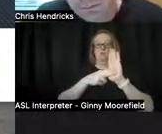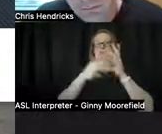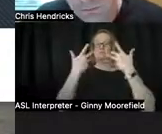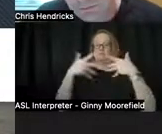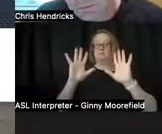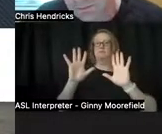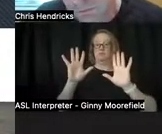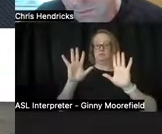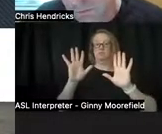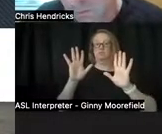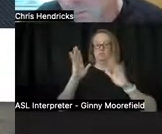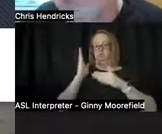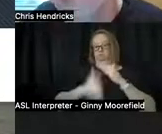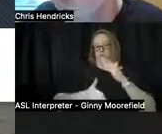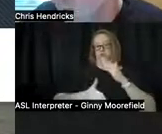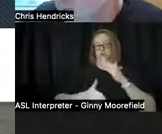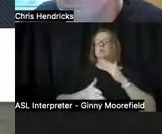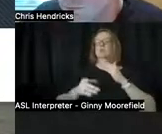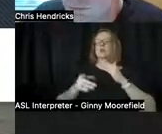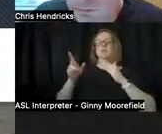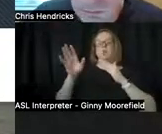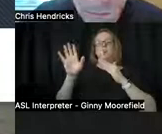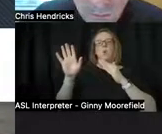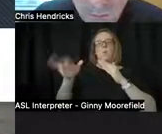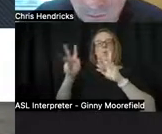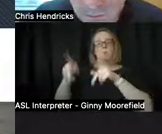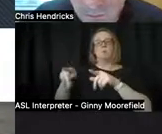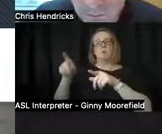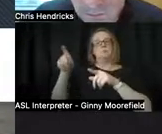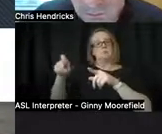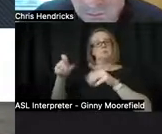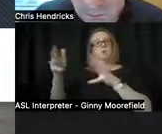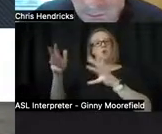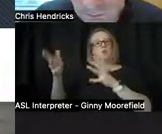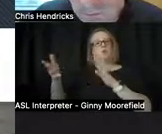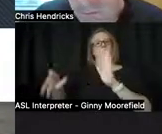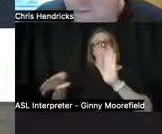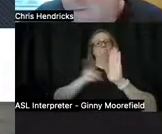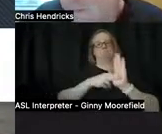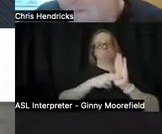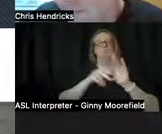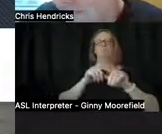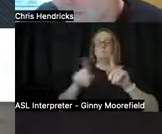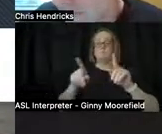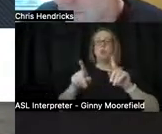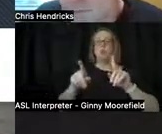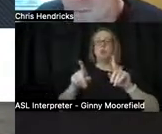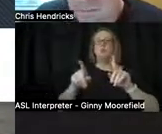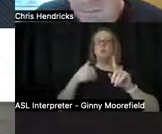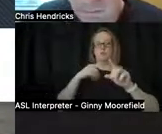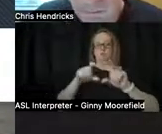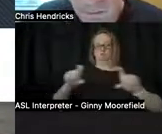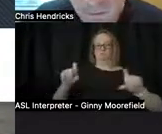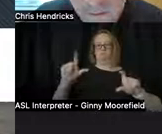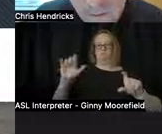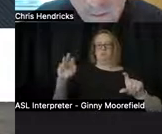personas que pueden votar ya está cerrado en carne del Norte ellos ya deberían estar en el registro de votantes pero Nosotros